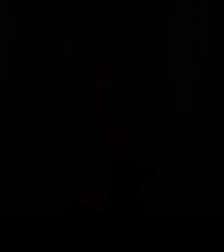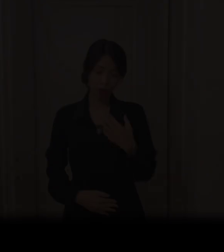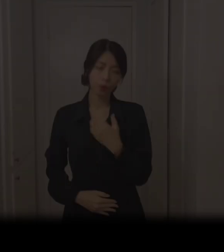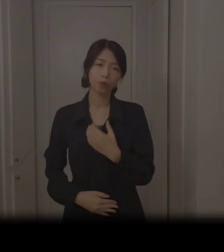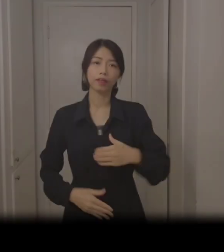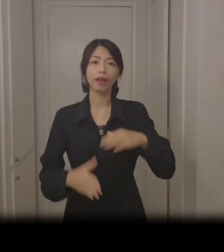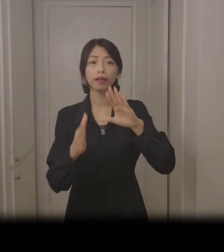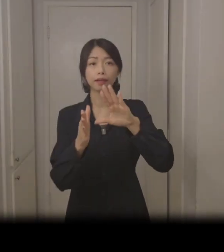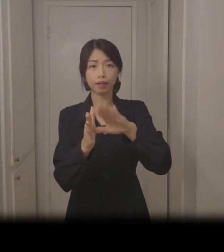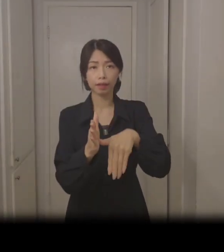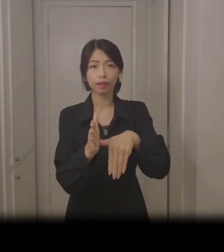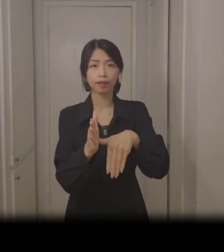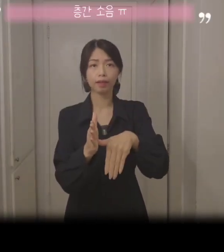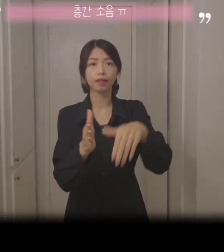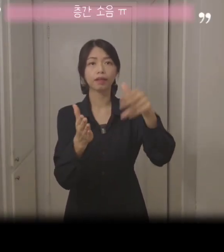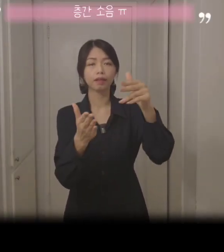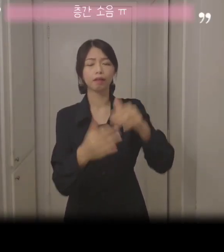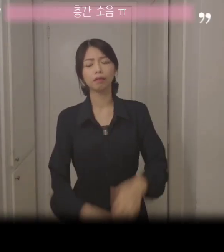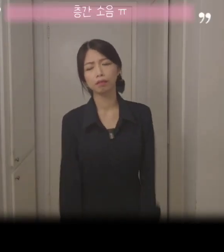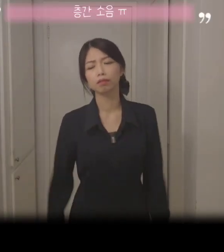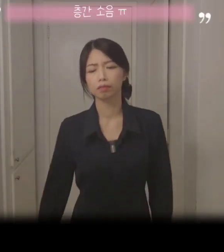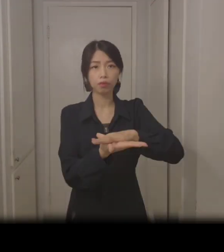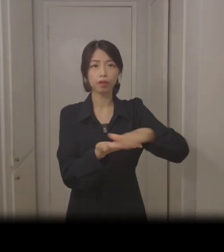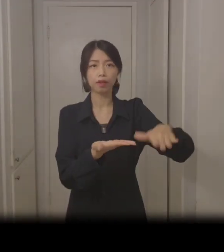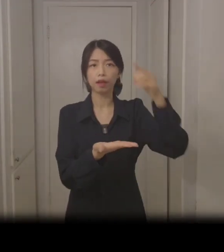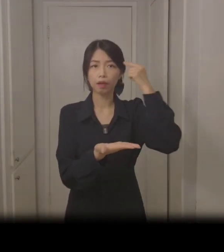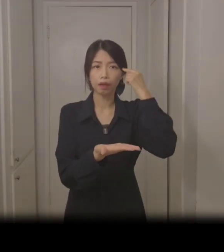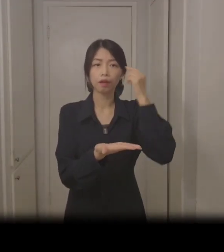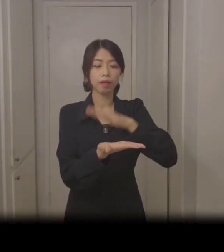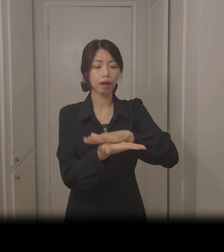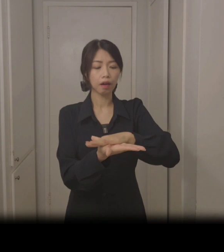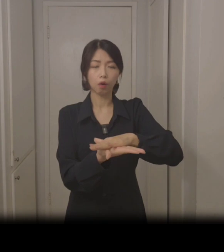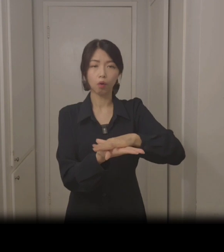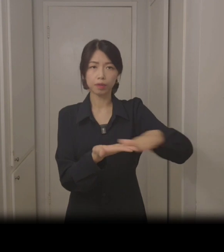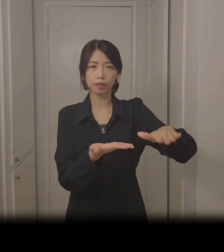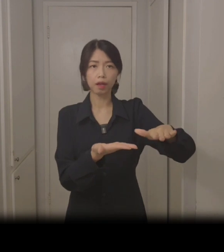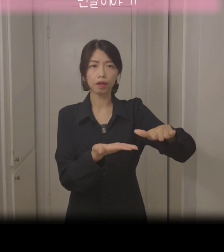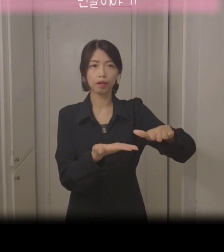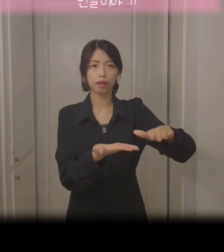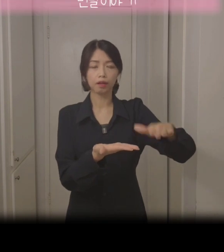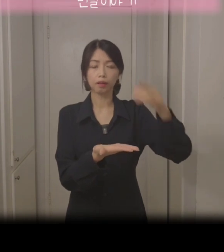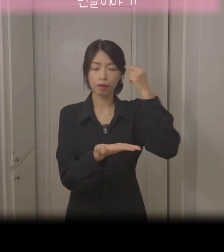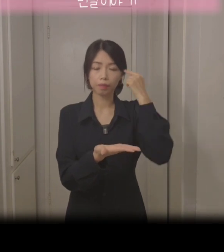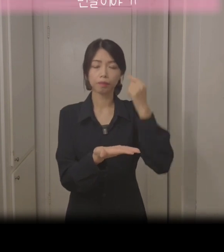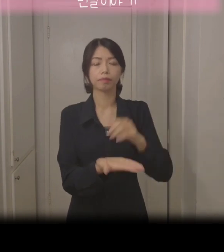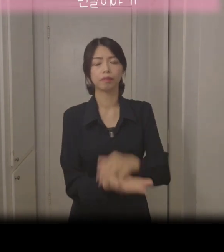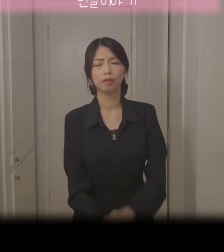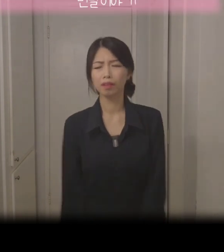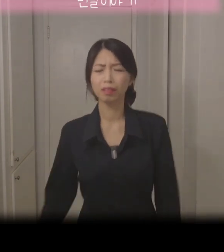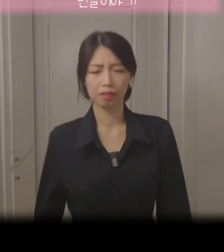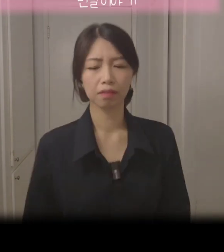괴로울 때 수어인데 생각 없애다 이렇게